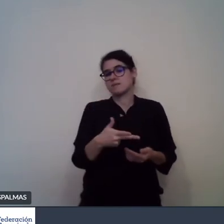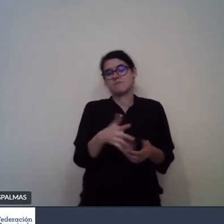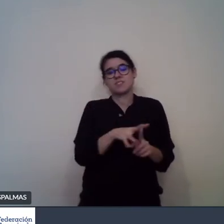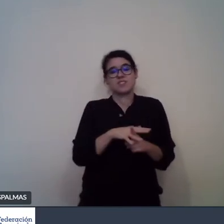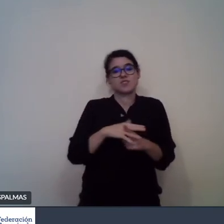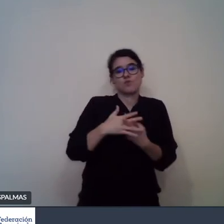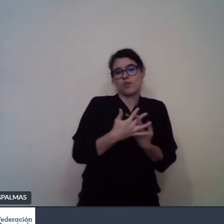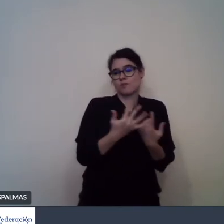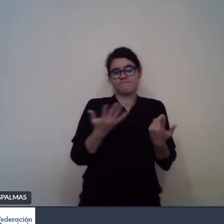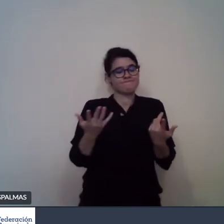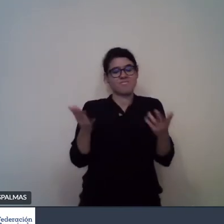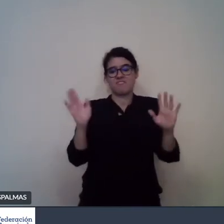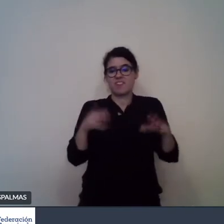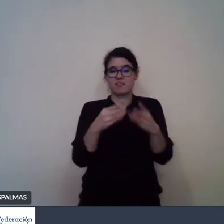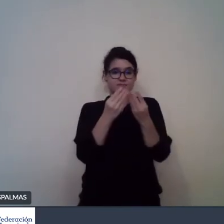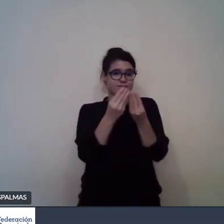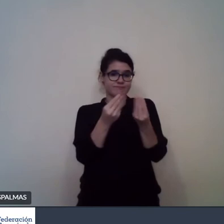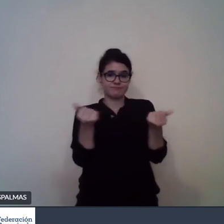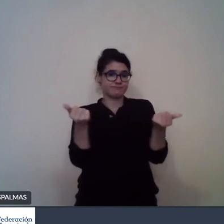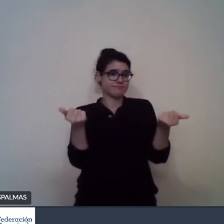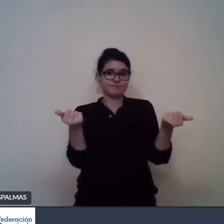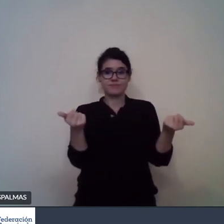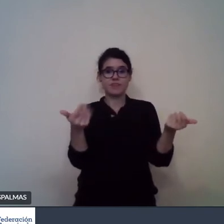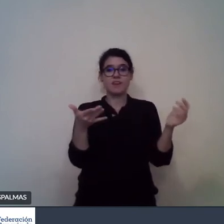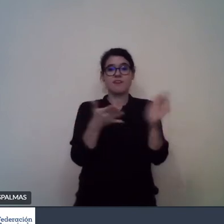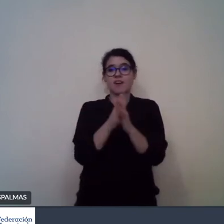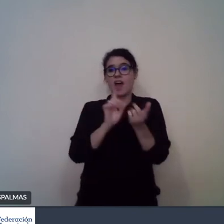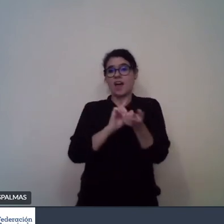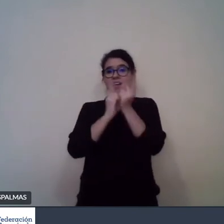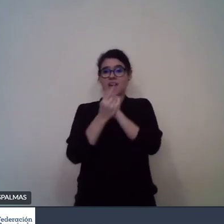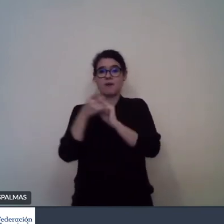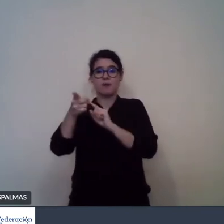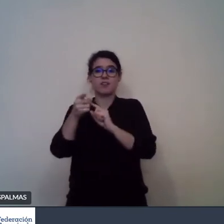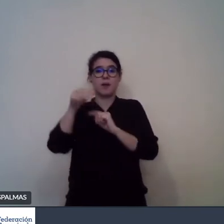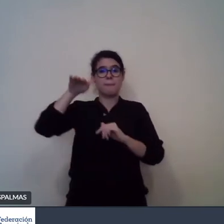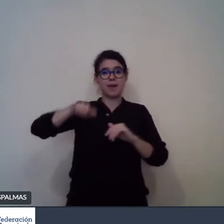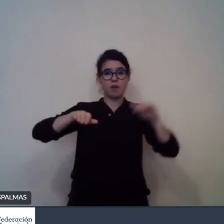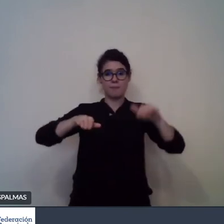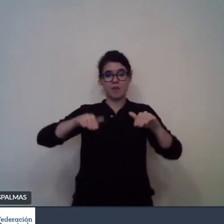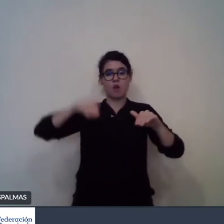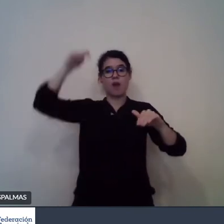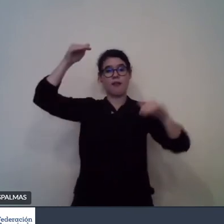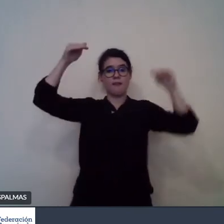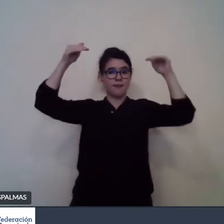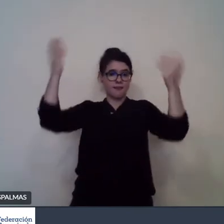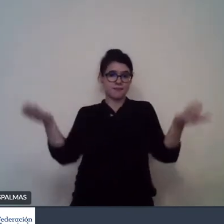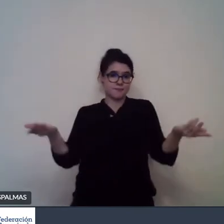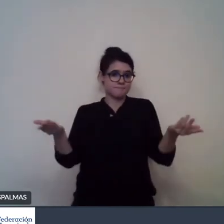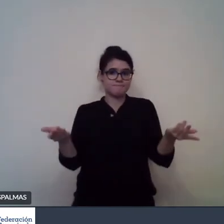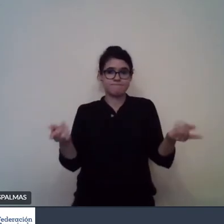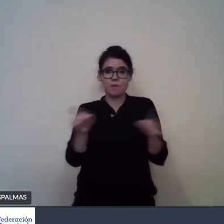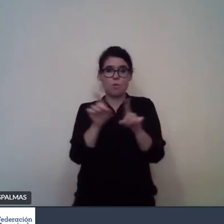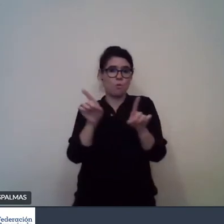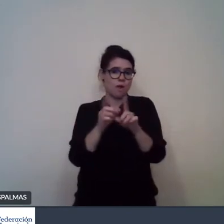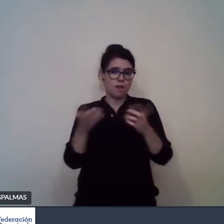una buena opción. Aquí van a volver a cambiar pequeño con pequeño, grande con grande. Evidentemente la defensa habrá preparado esto como parte del scout.